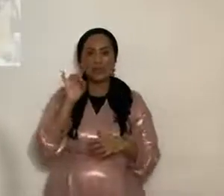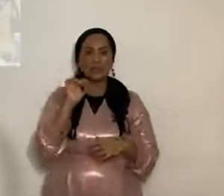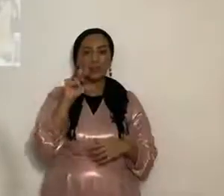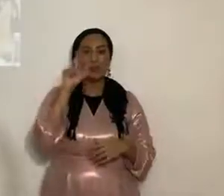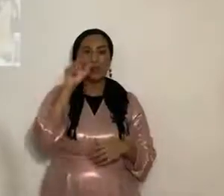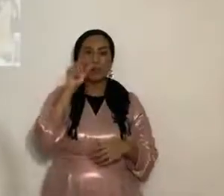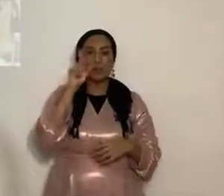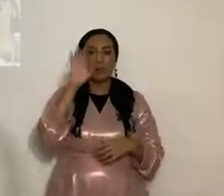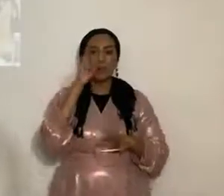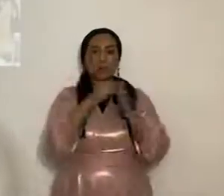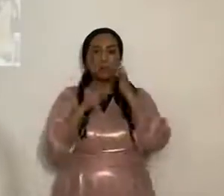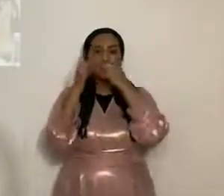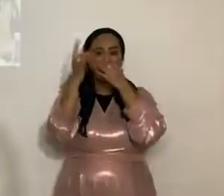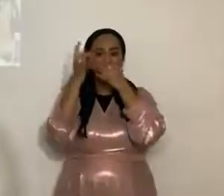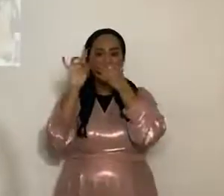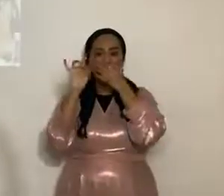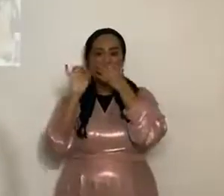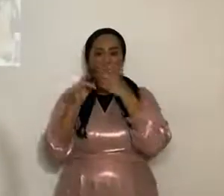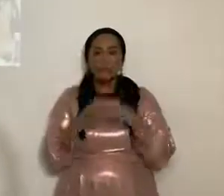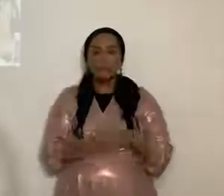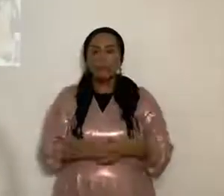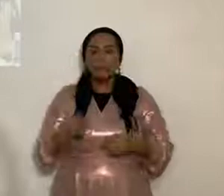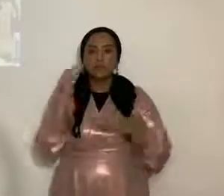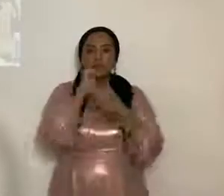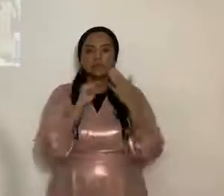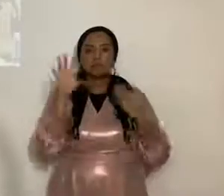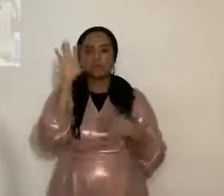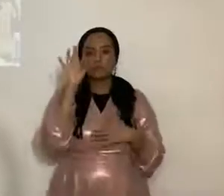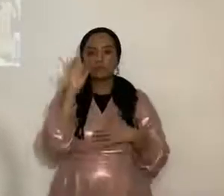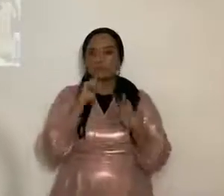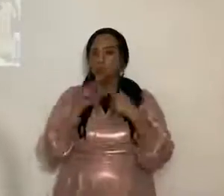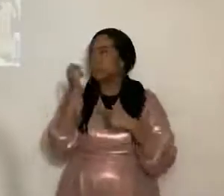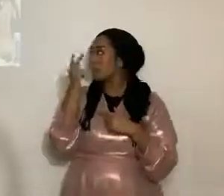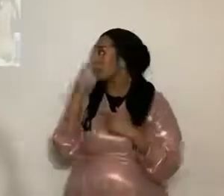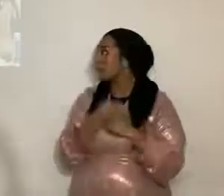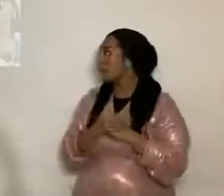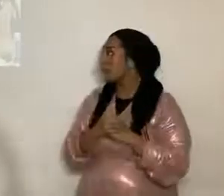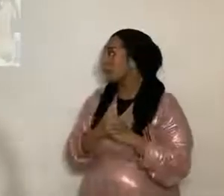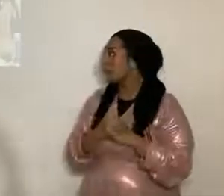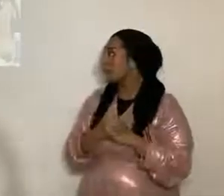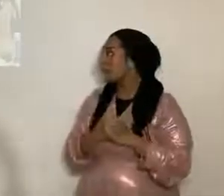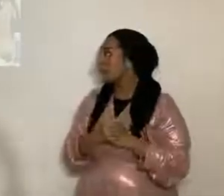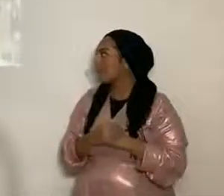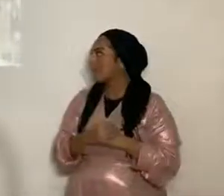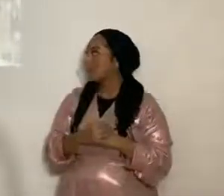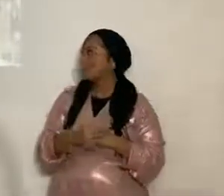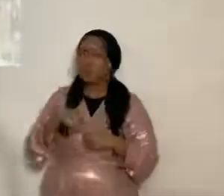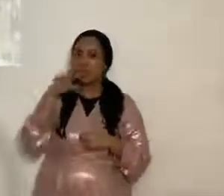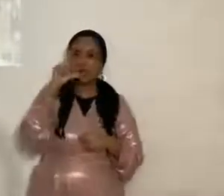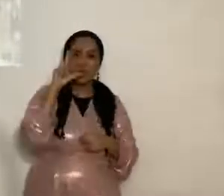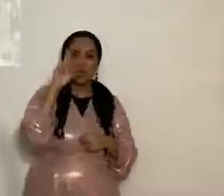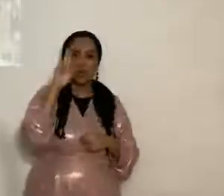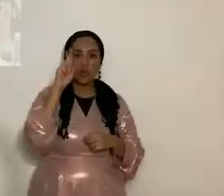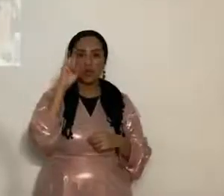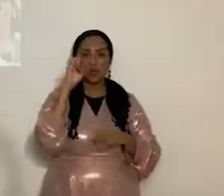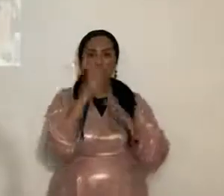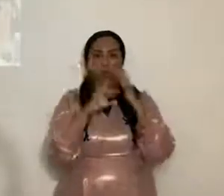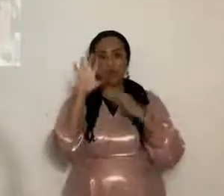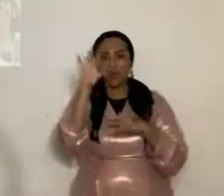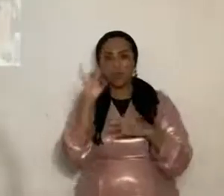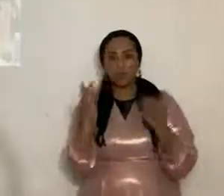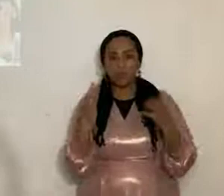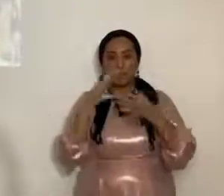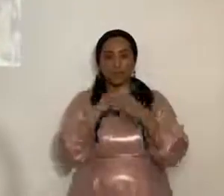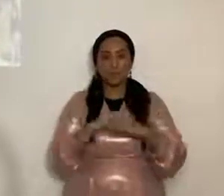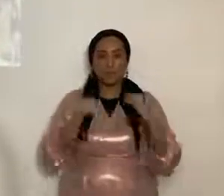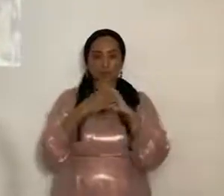18, Lucas 18, verso 9 al 12, ustedes la anótenlo así. Lucas 8. Esta